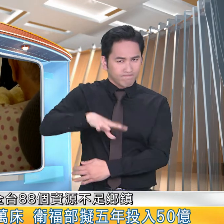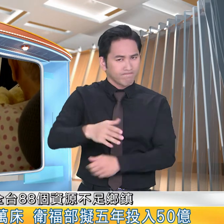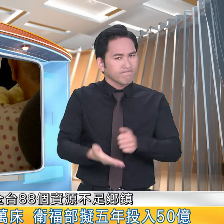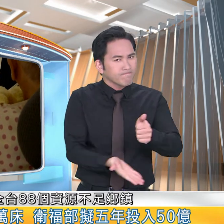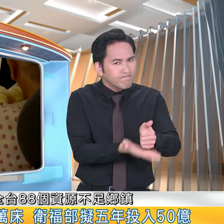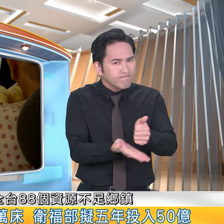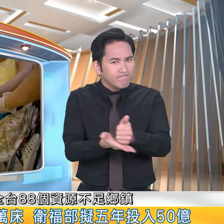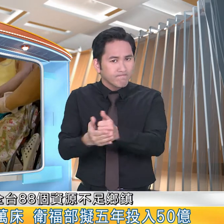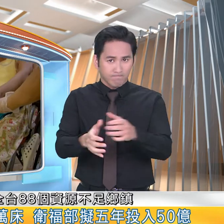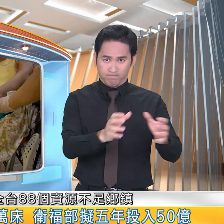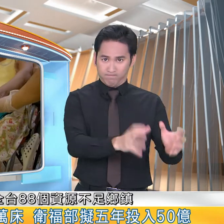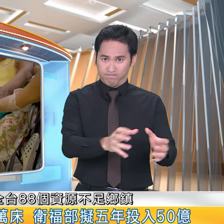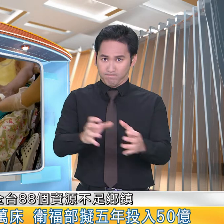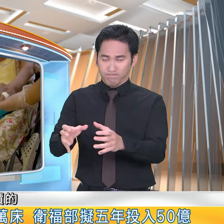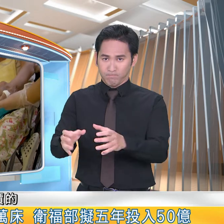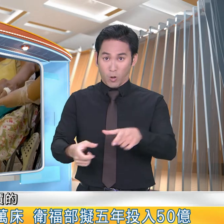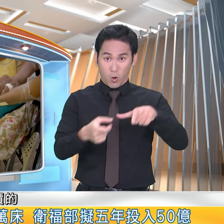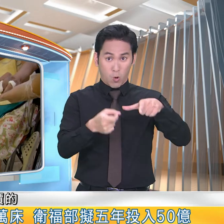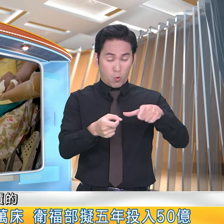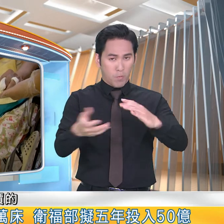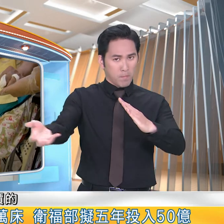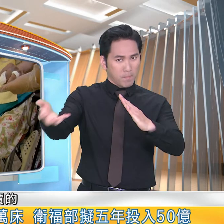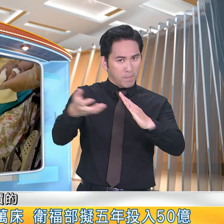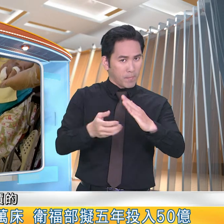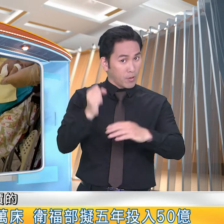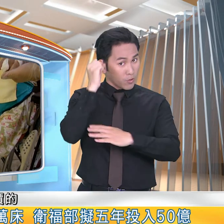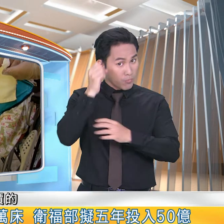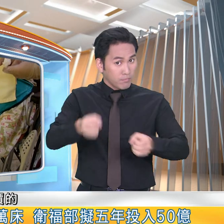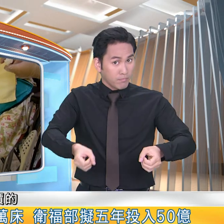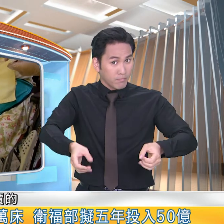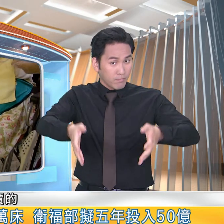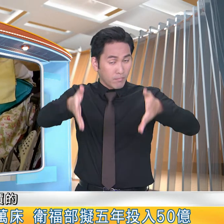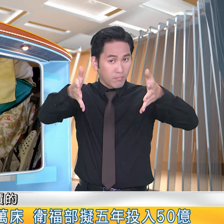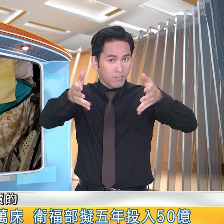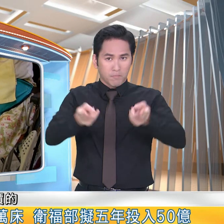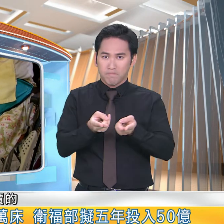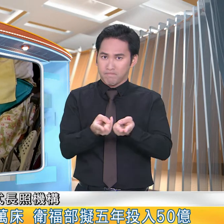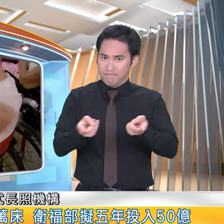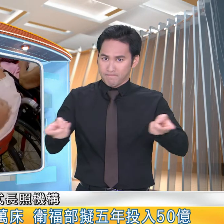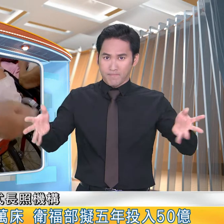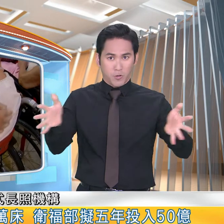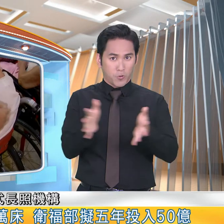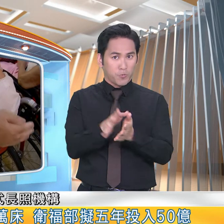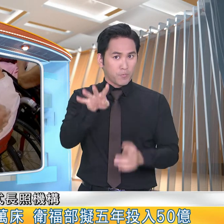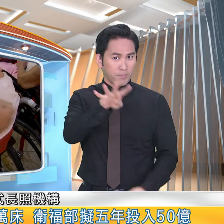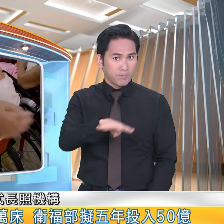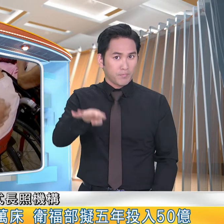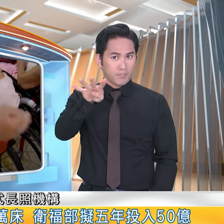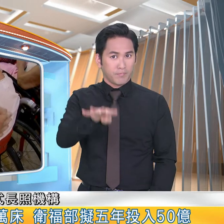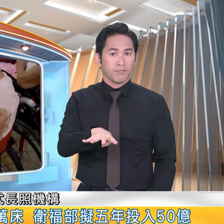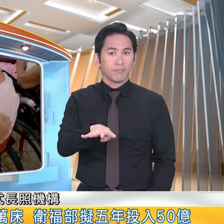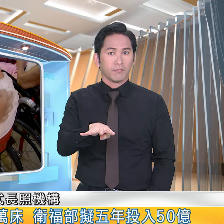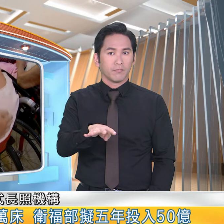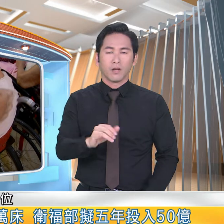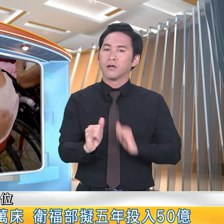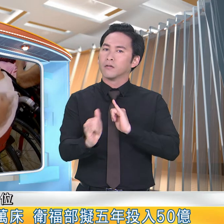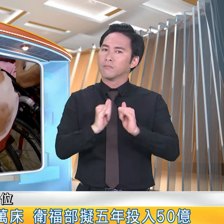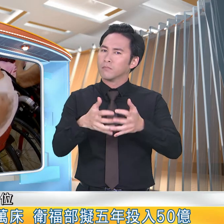乡镇奖励新建平价的公共化住宿式长照机构，共计4000个床